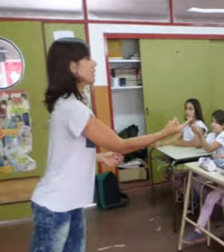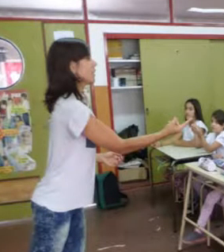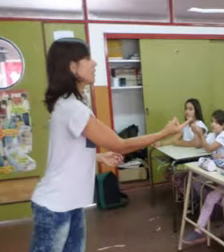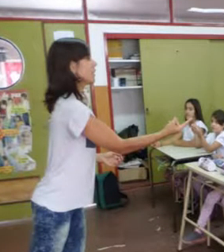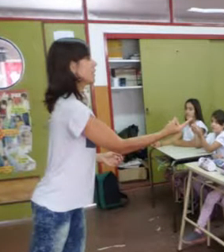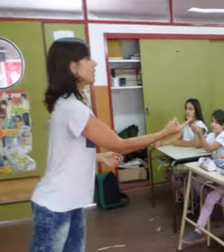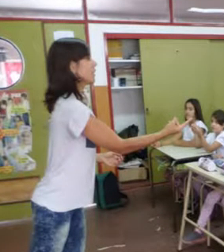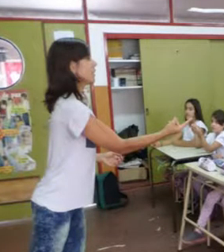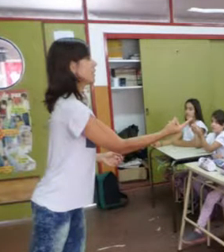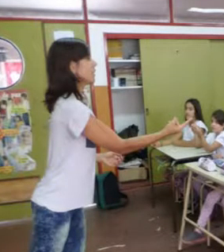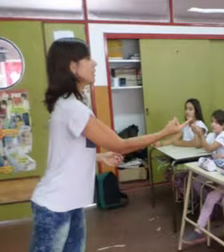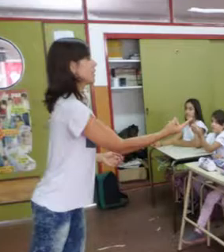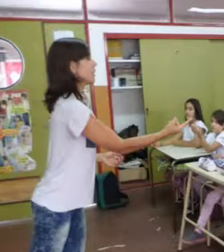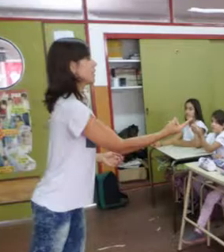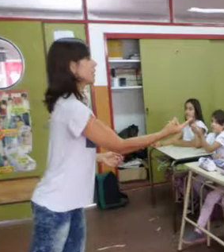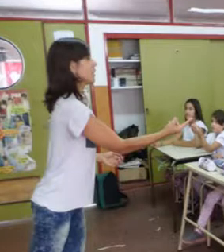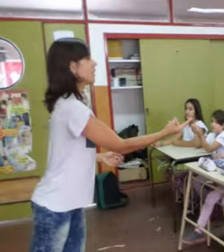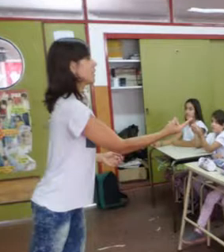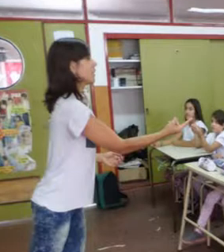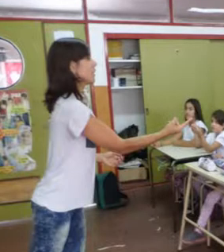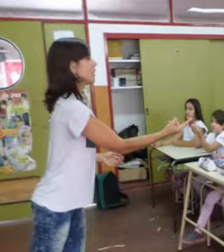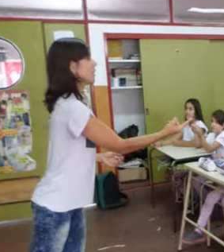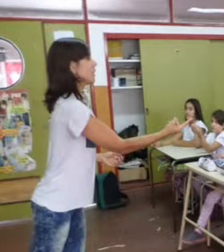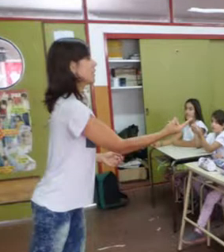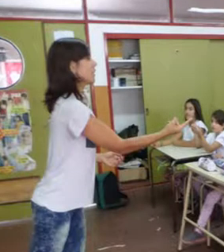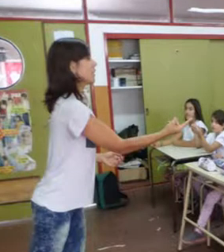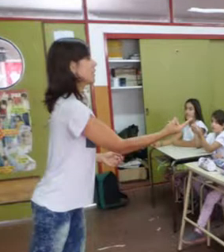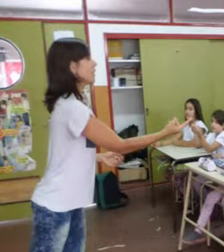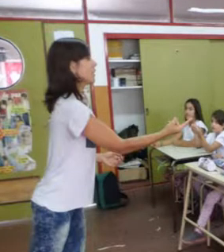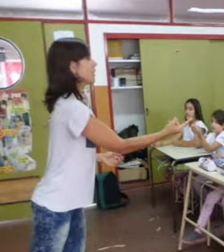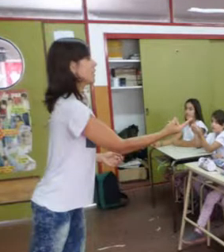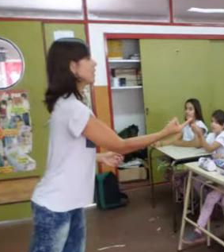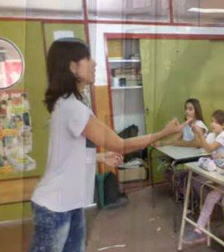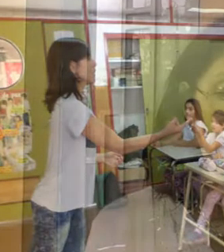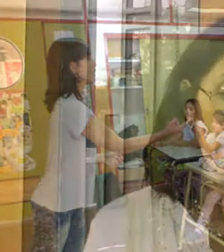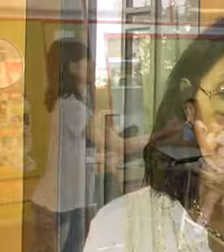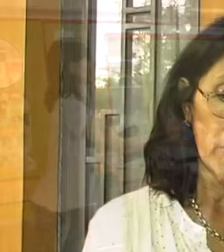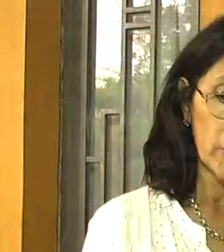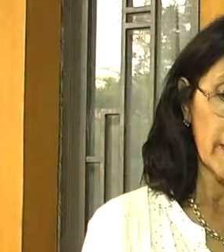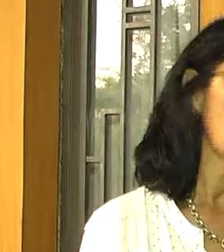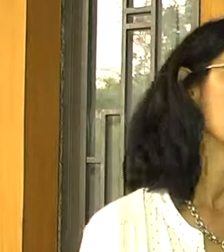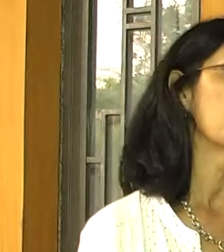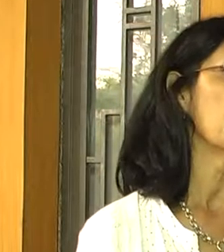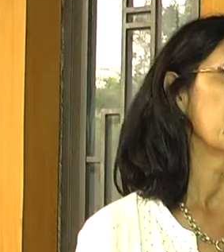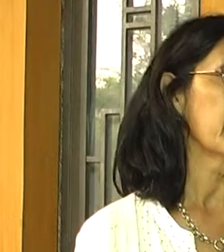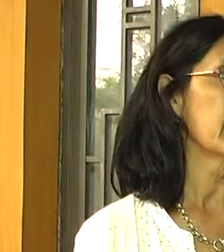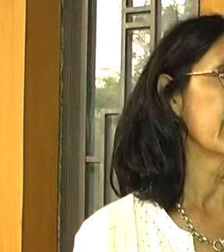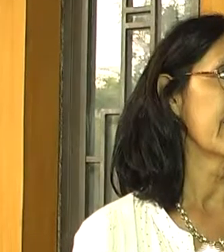Aquellos que tengan ganas de participar, ¿dónde se inscriben? Se dirigen, o van a la biblioteca o directamente se dirigen el